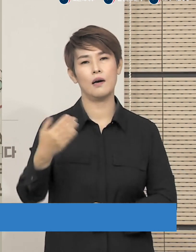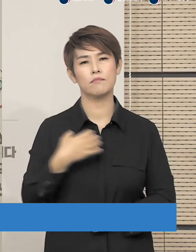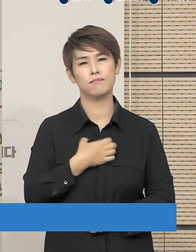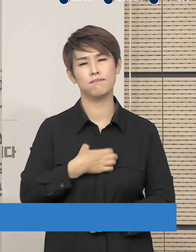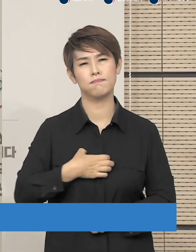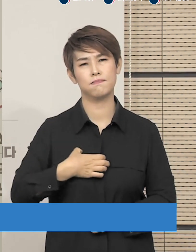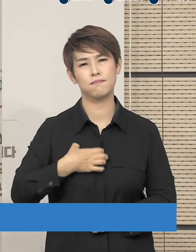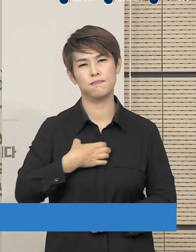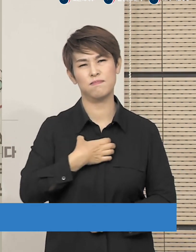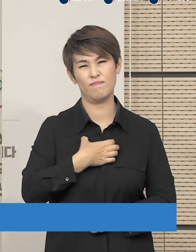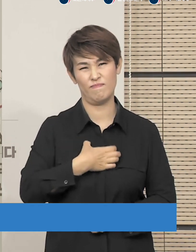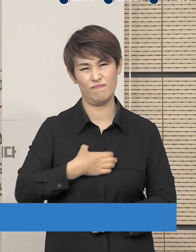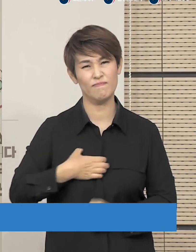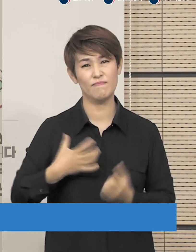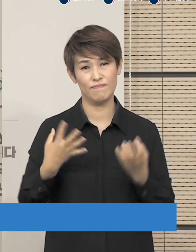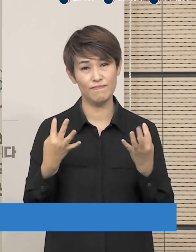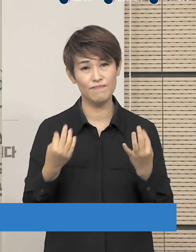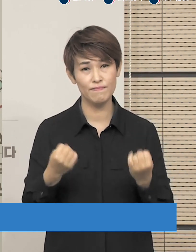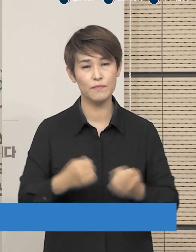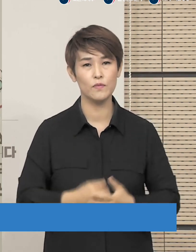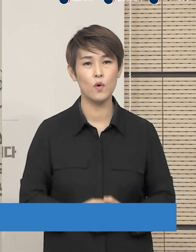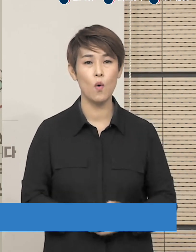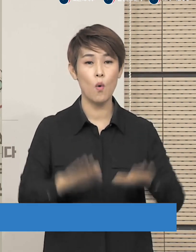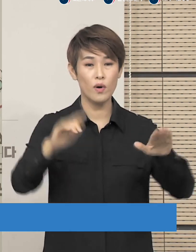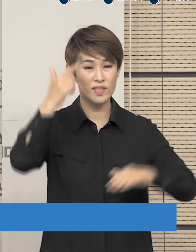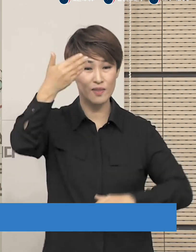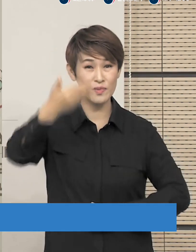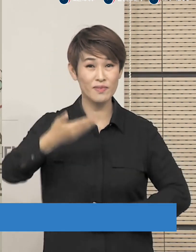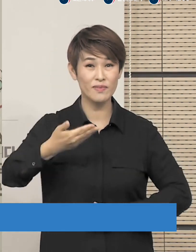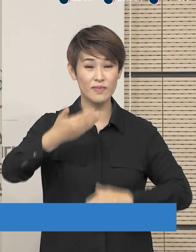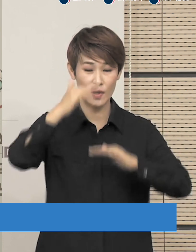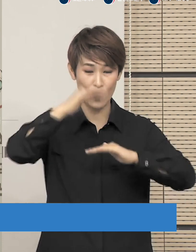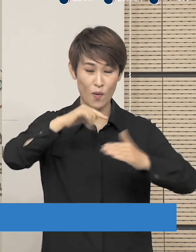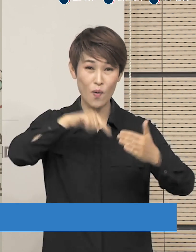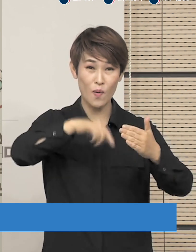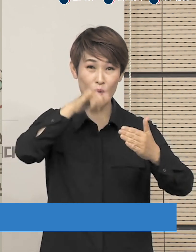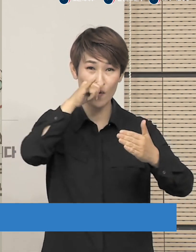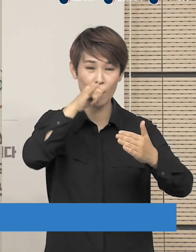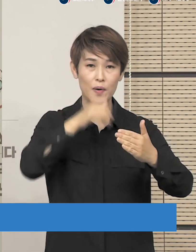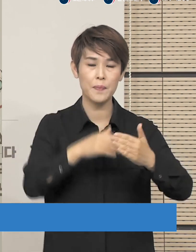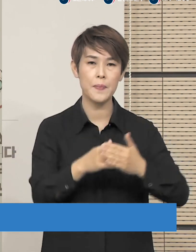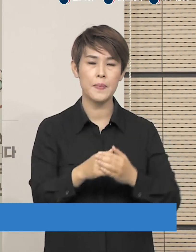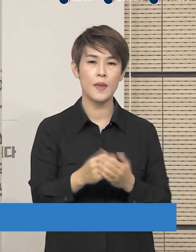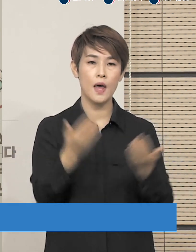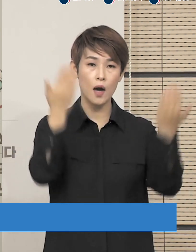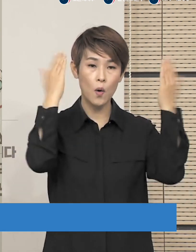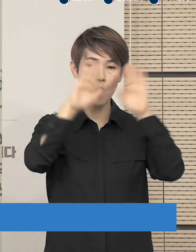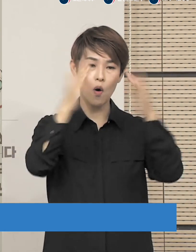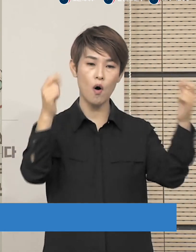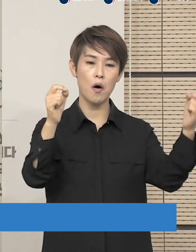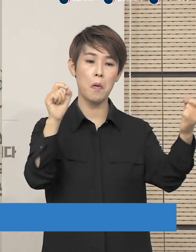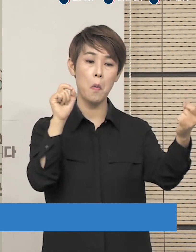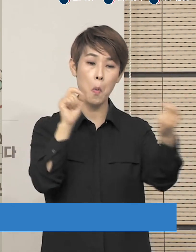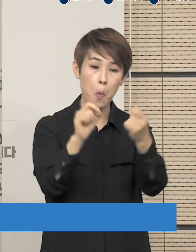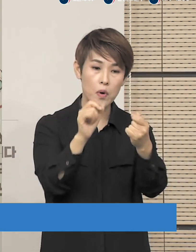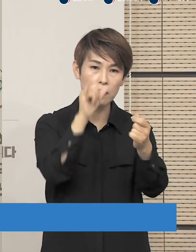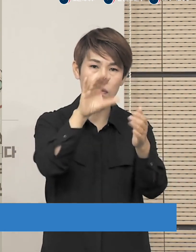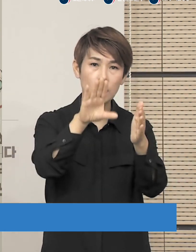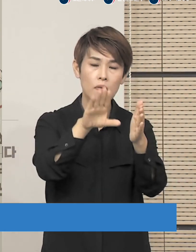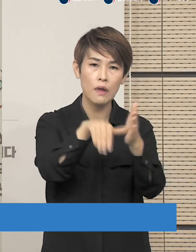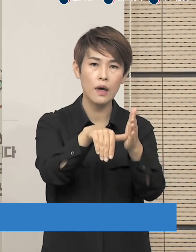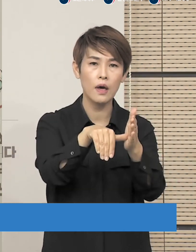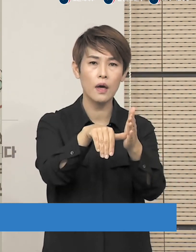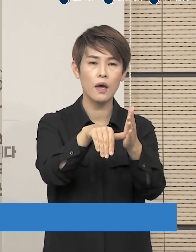걱정이 많으시고, 특히 오늘 질문도 있었습니다만 등교 개학을 앞두고 있는 시점에서 여러 가지